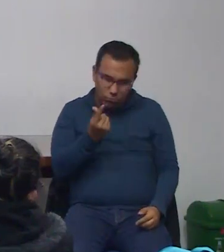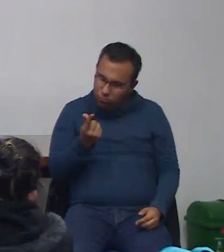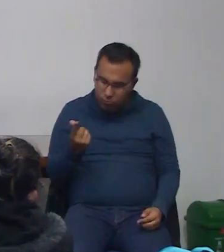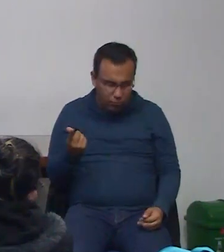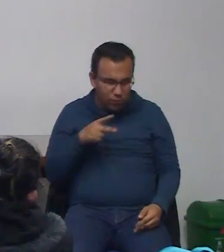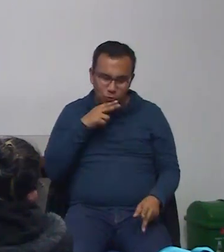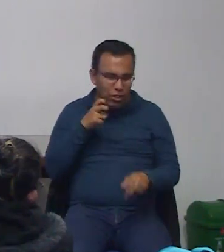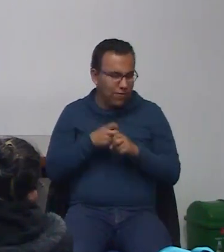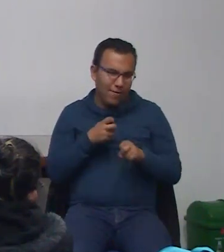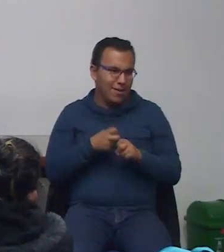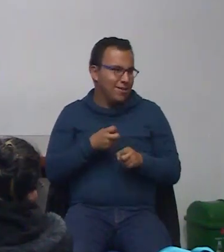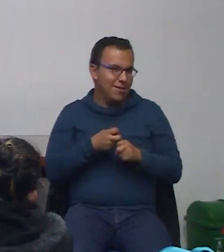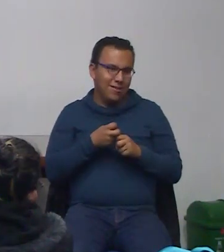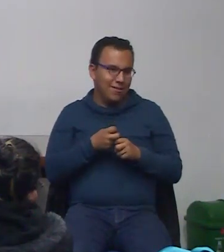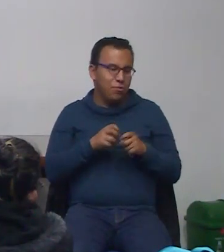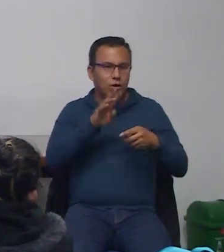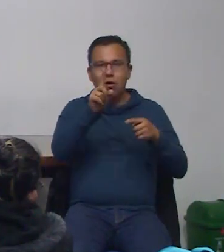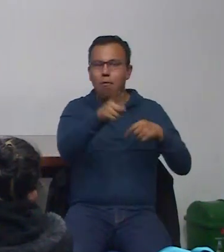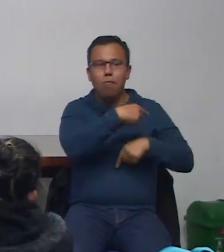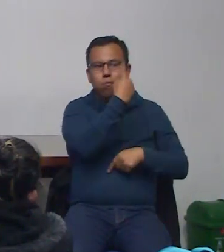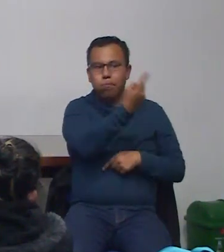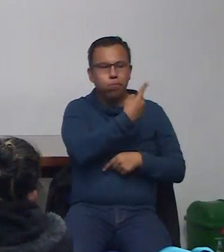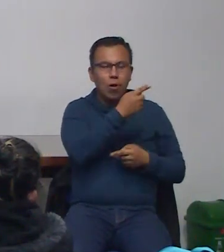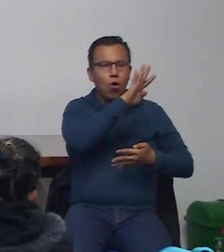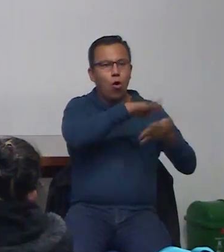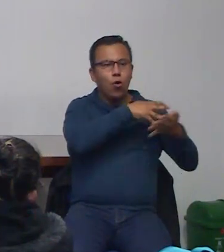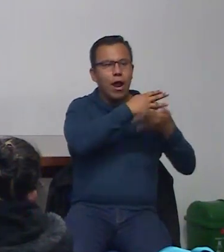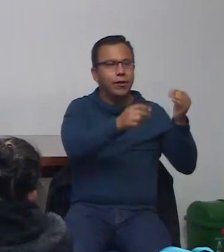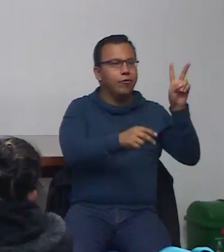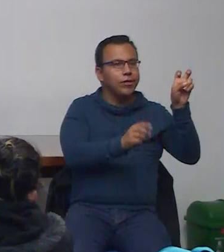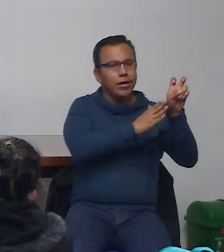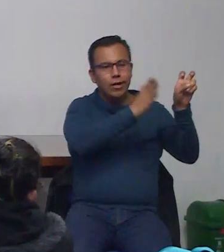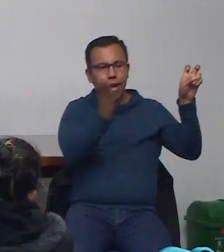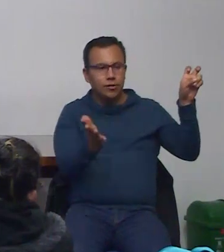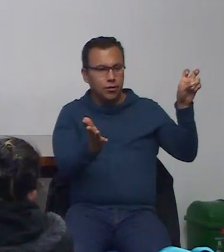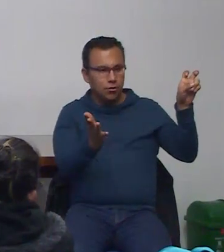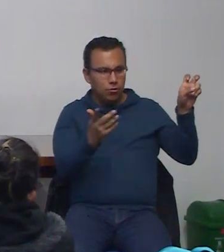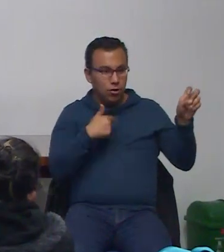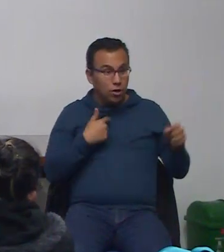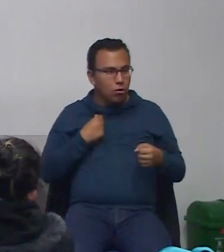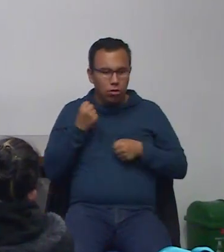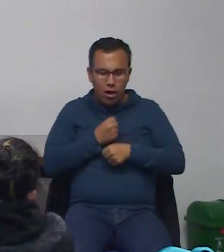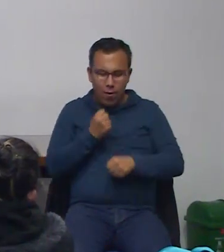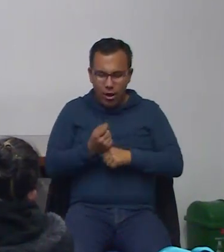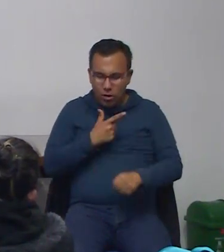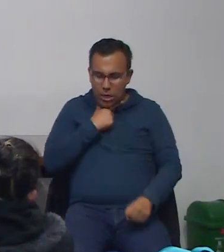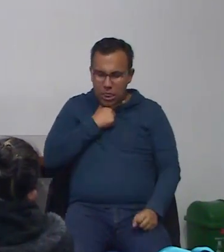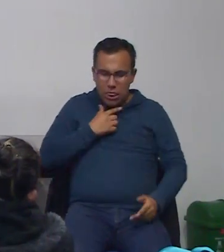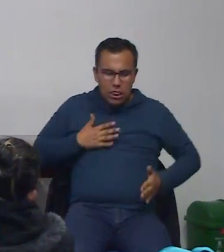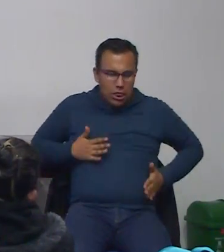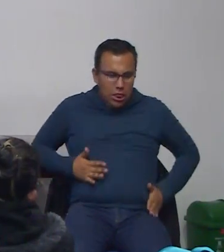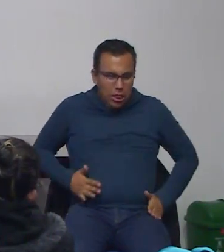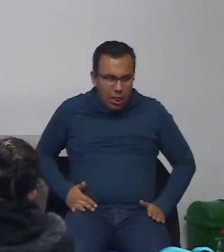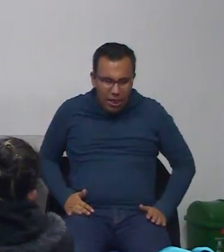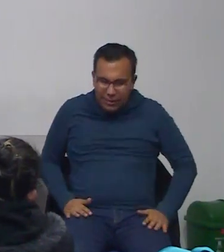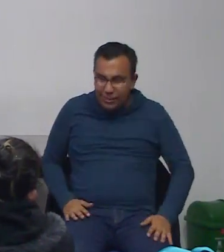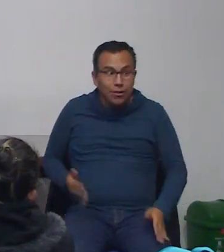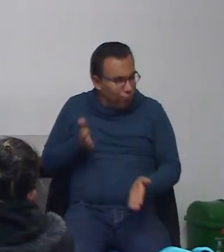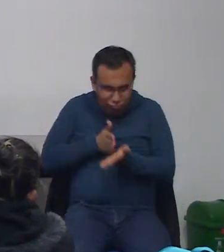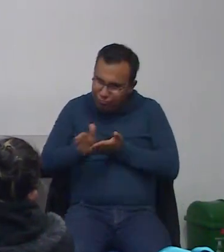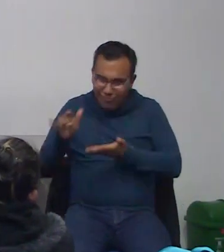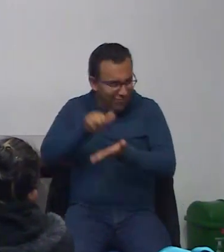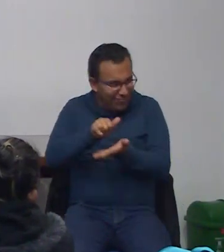tema complicado porque pues no no todo el mundo se puede dar el lujo de esto y pues por muchos años Estuve sin plata y y arrancado y sigo